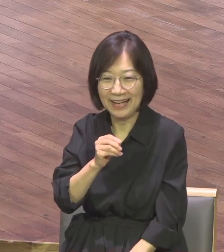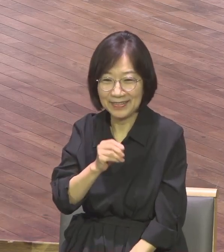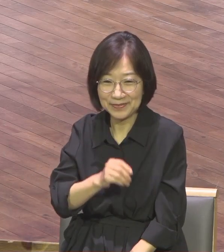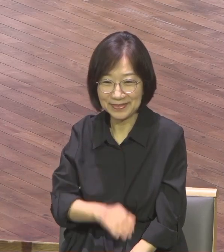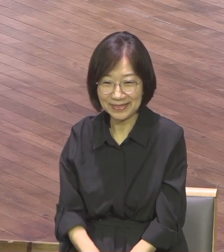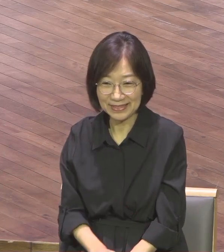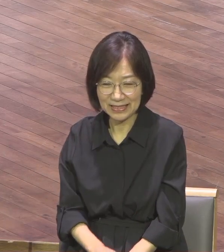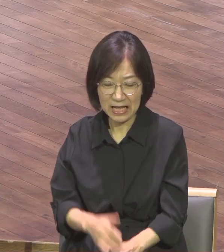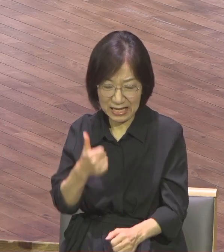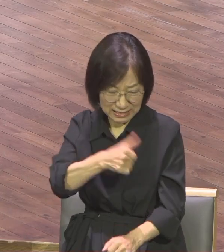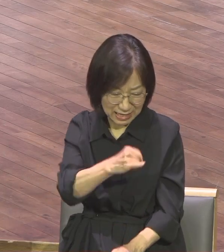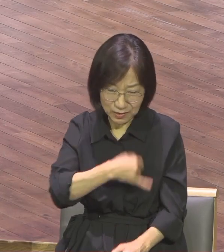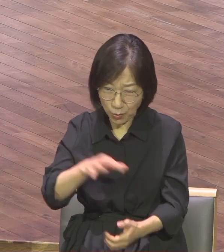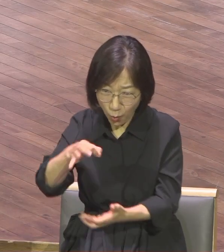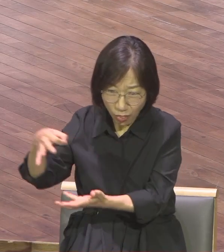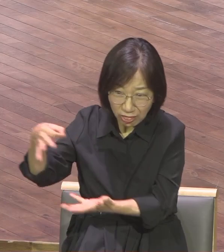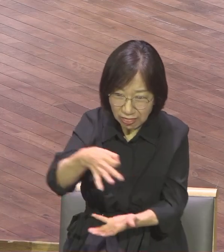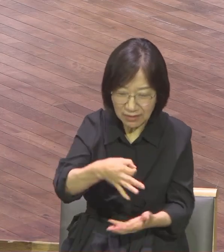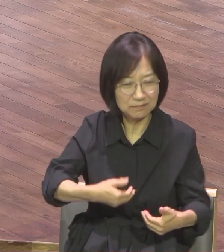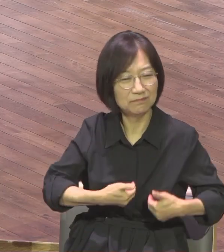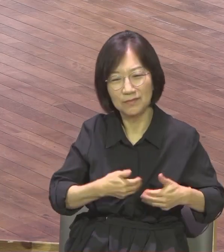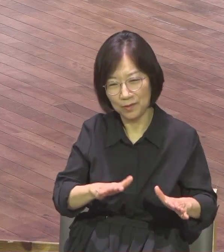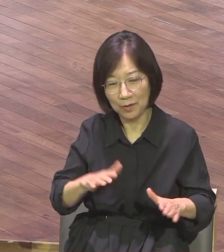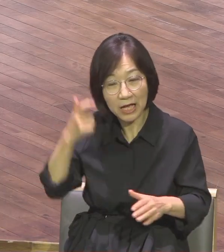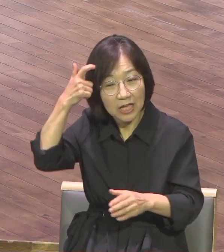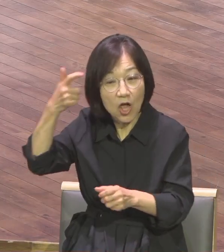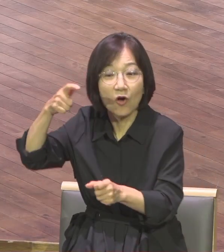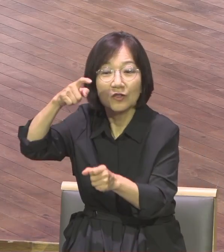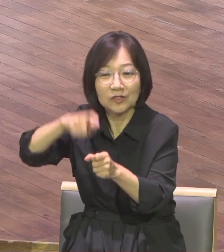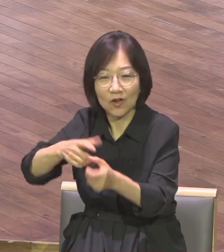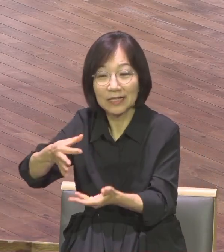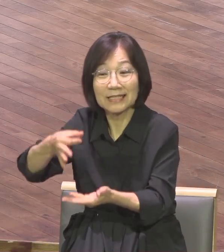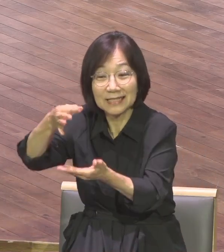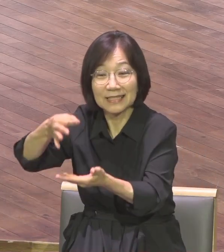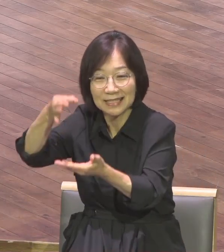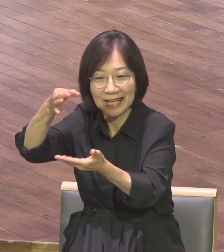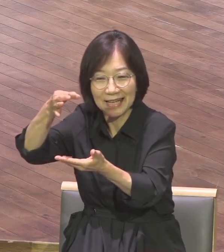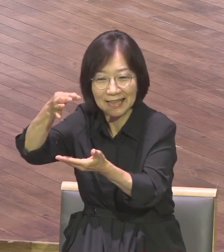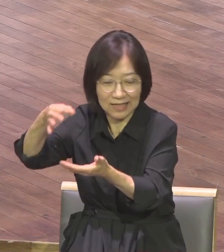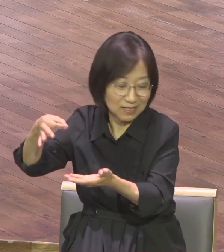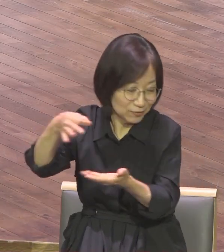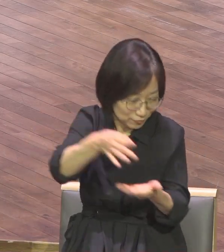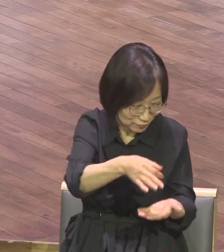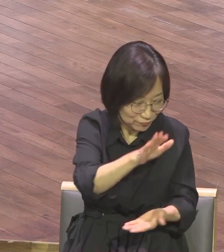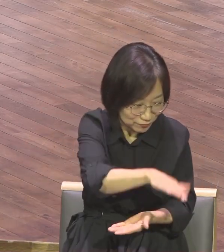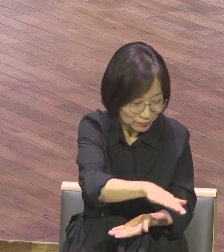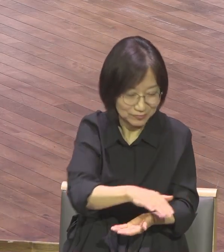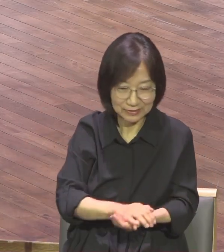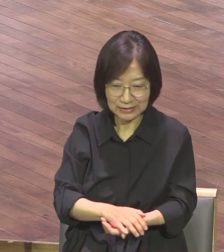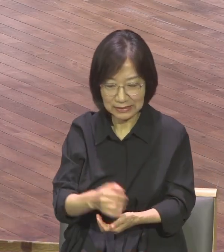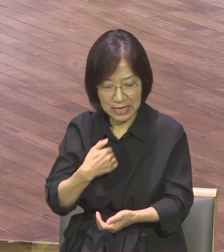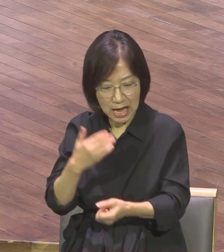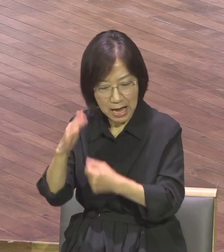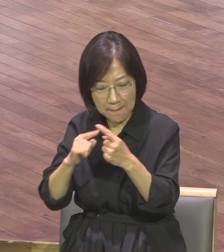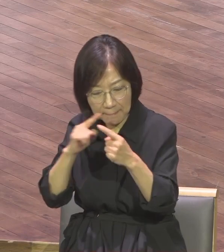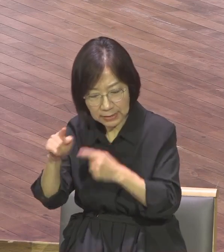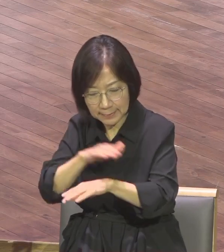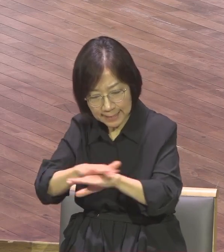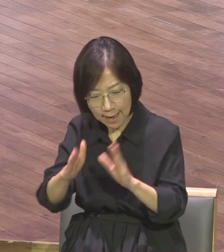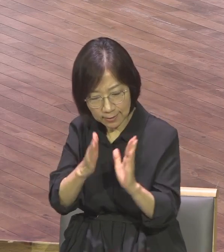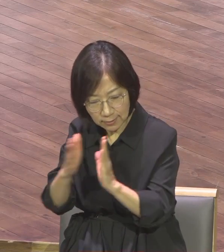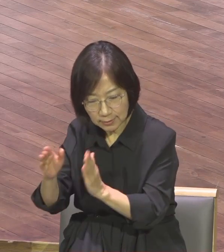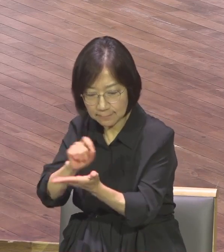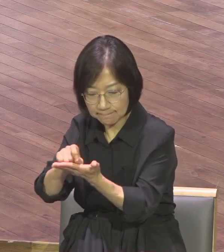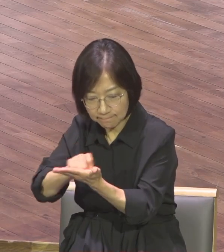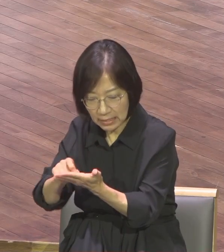않습니다 여러분요 영적인 재산을 넘겨주시기 바랍니다 내가 이렇게 이 설교를 노트 정리해서